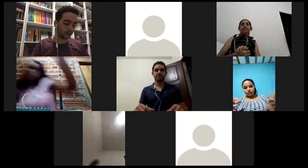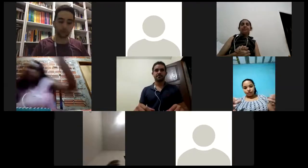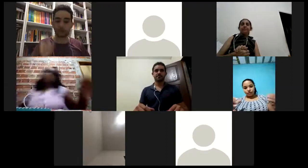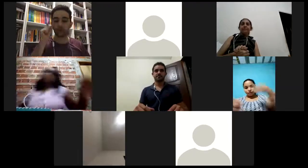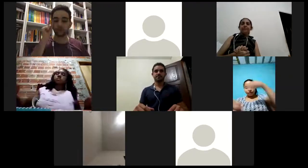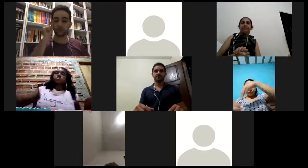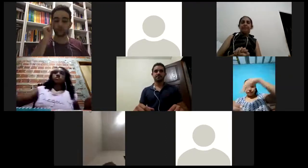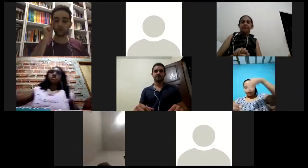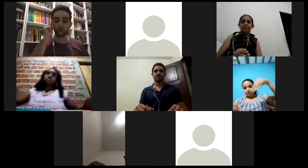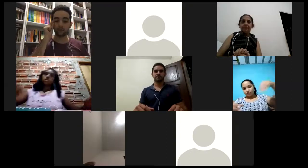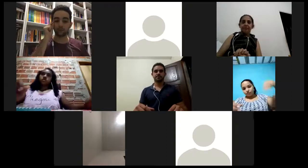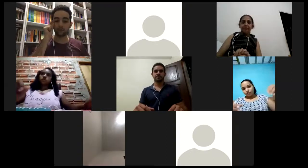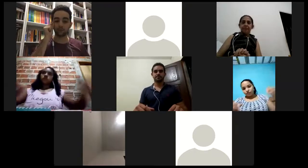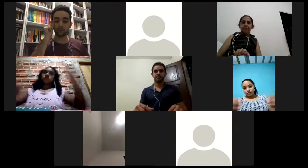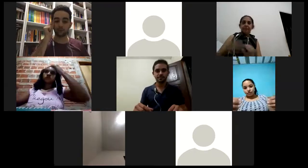Maracujá.